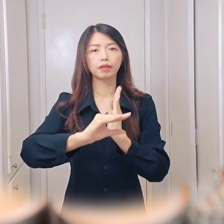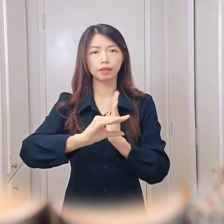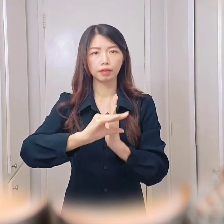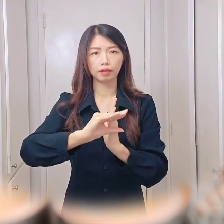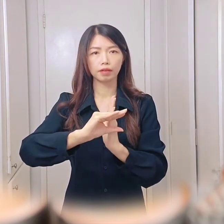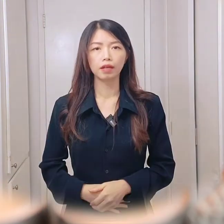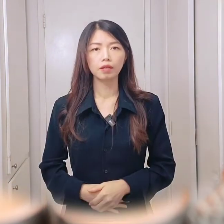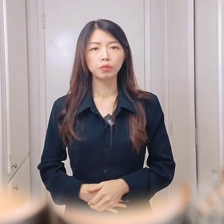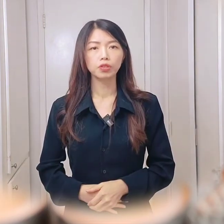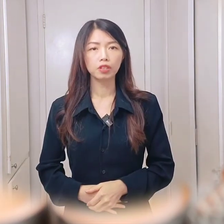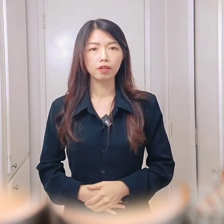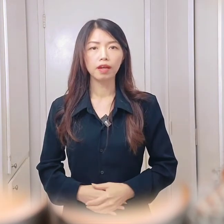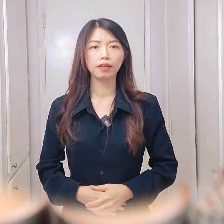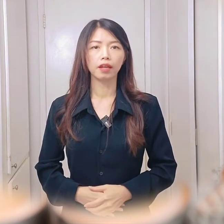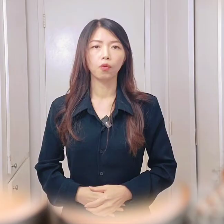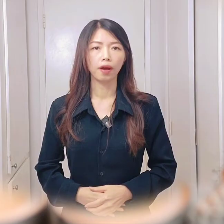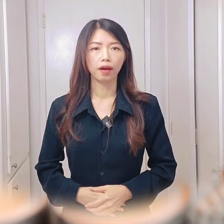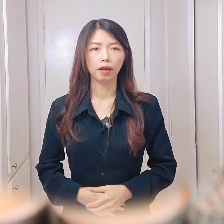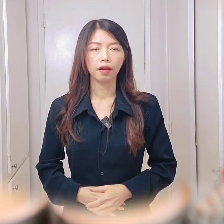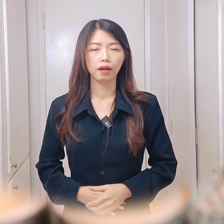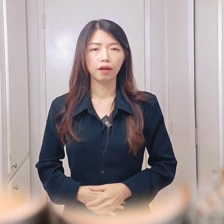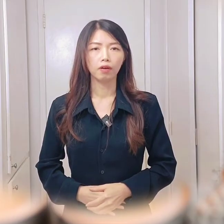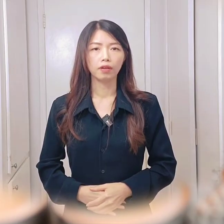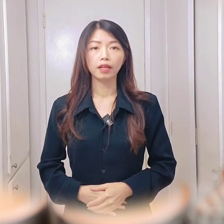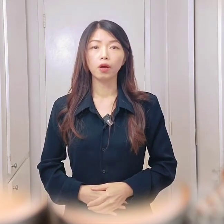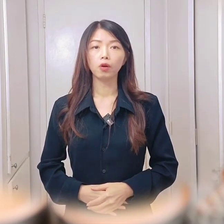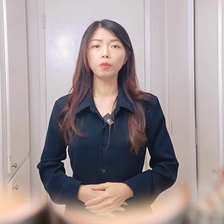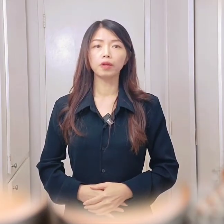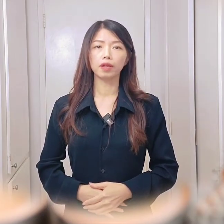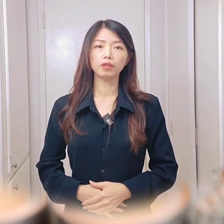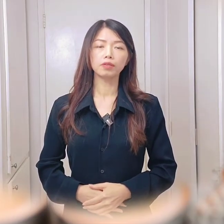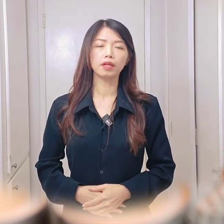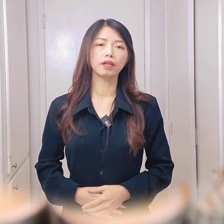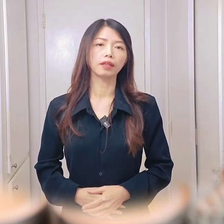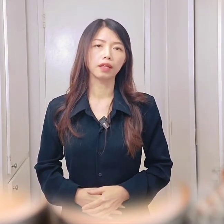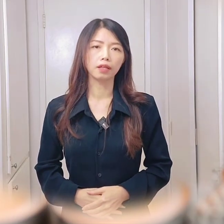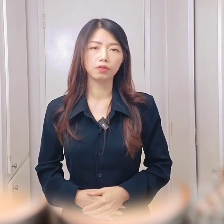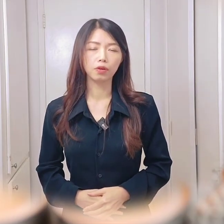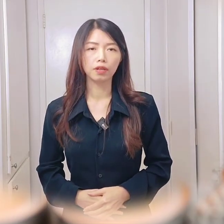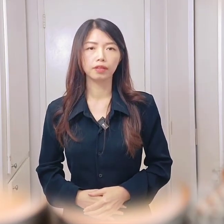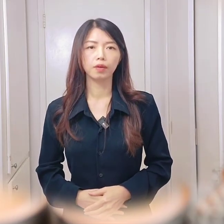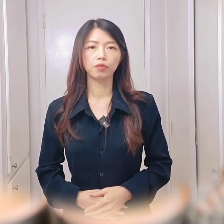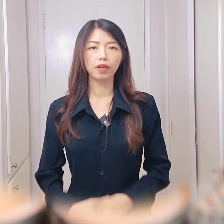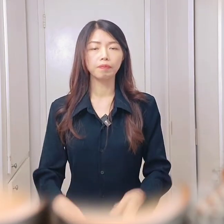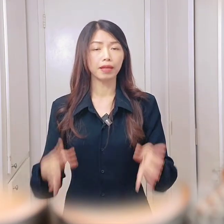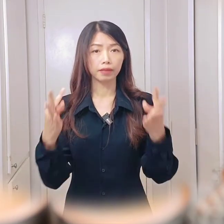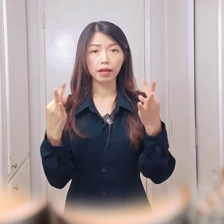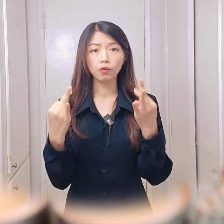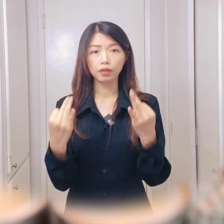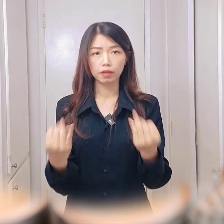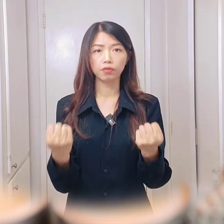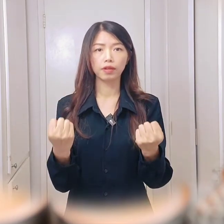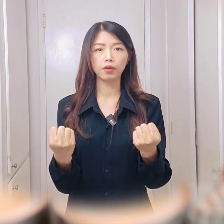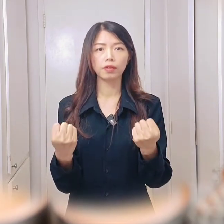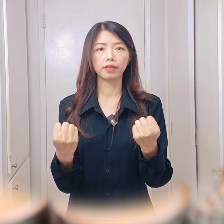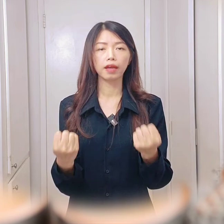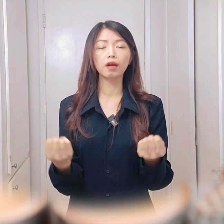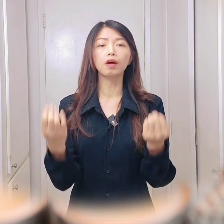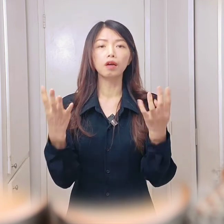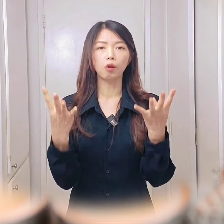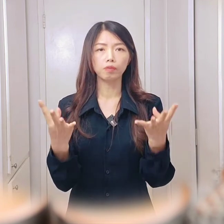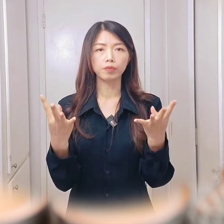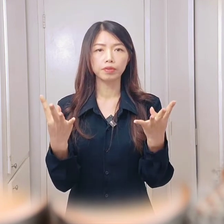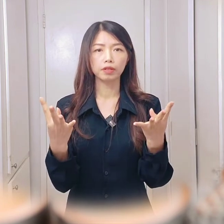밤중에. 무천사 내려와. 일단 여러 명의 천사를 나타내는 수어이기 때문에 많다라고 한 대수어